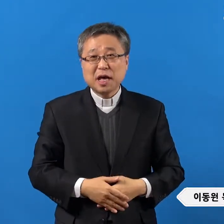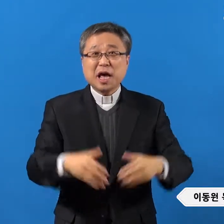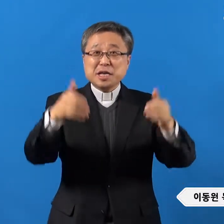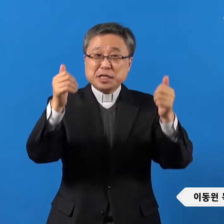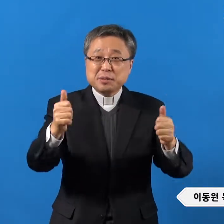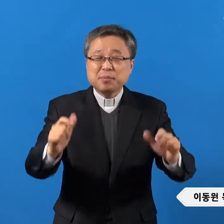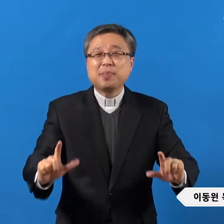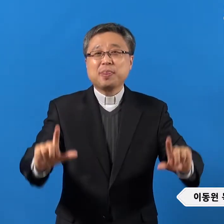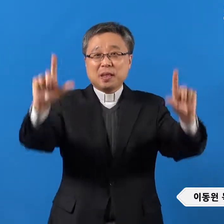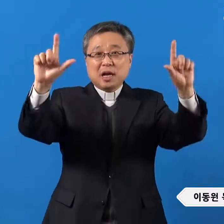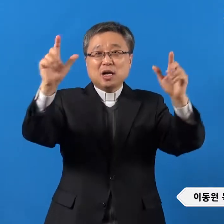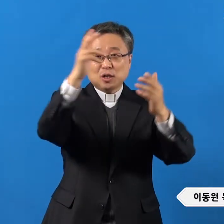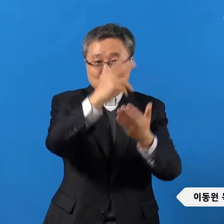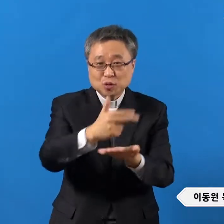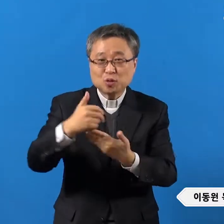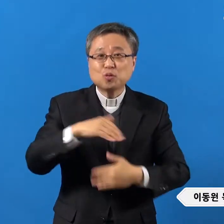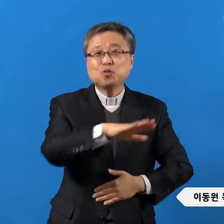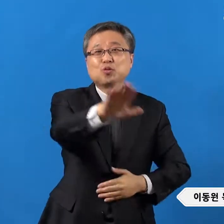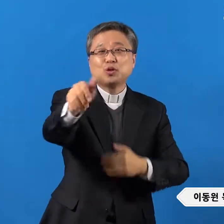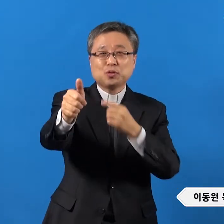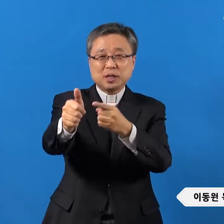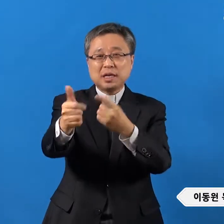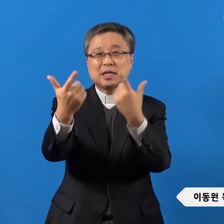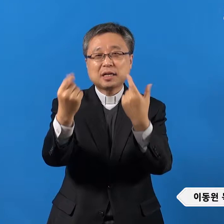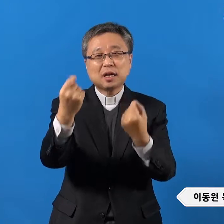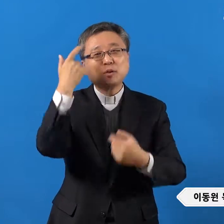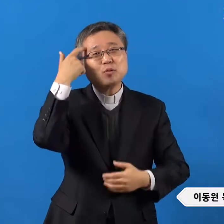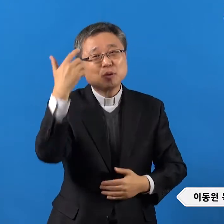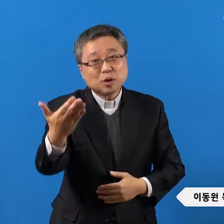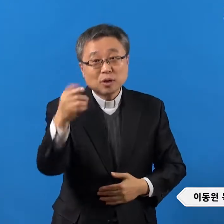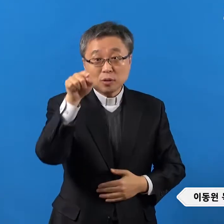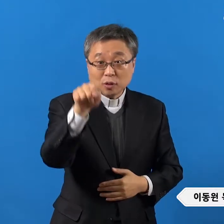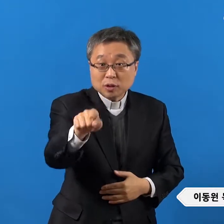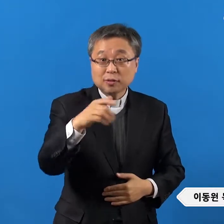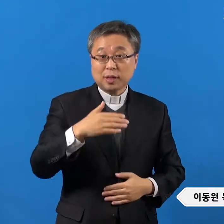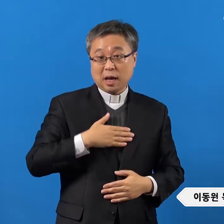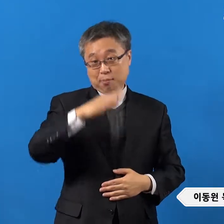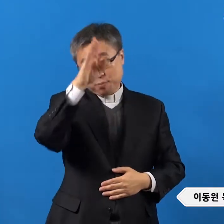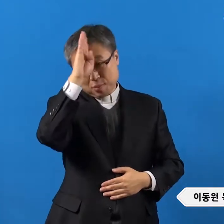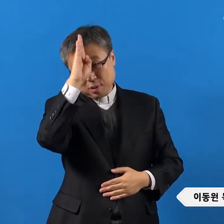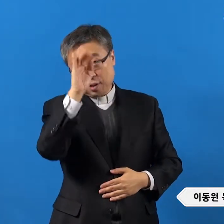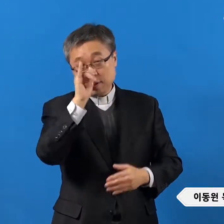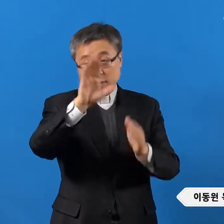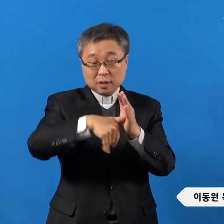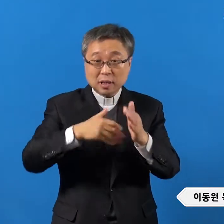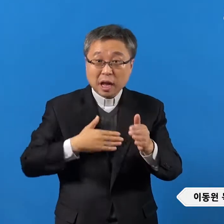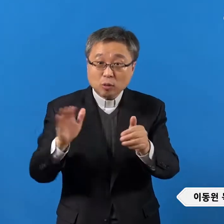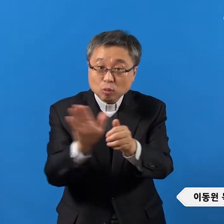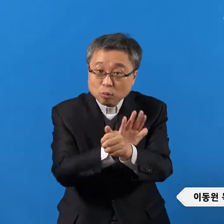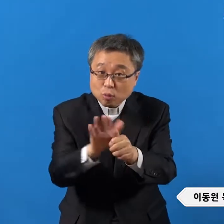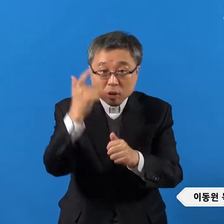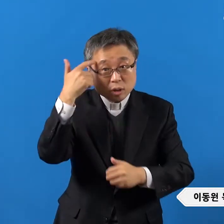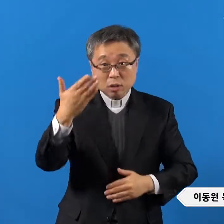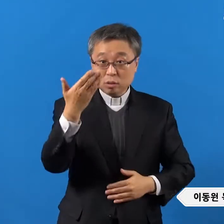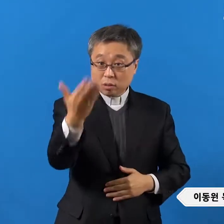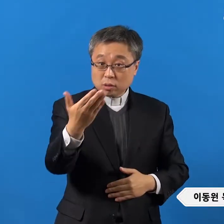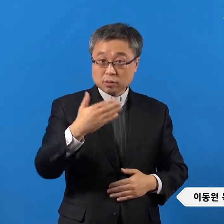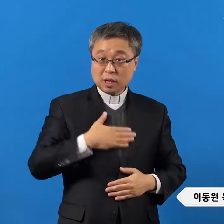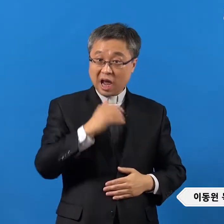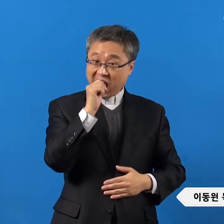심판날 주님께서 우리에게 이렇게 묻습니다. 너는 내가 병들었을 때 나를 돌보았니? 너는 내가 옥에 갇혔을